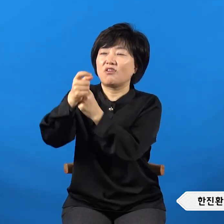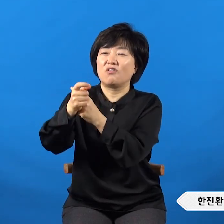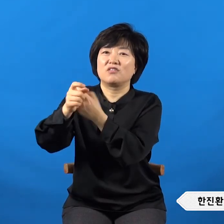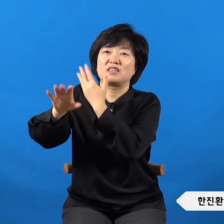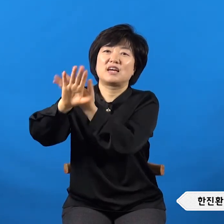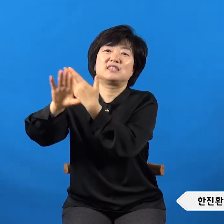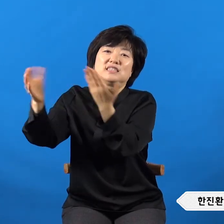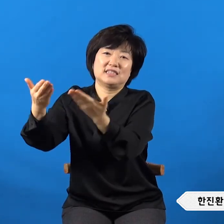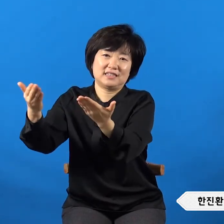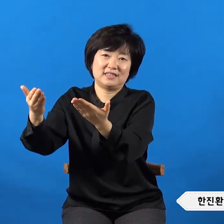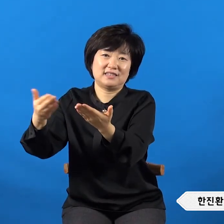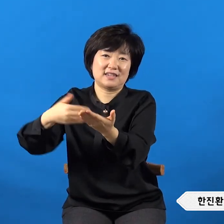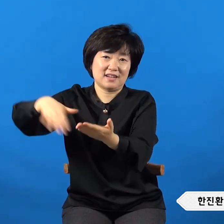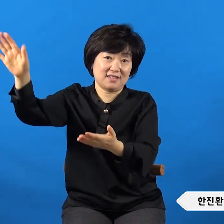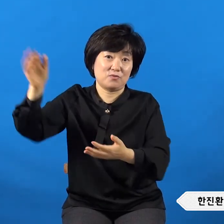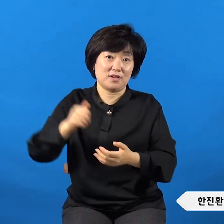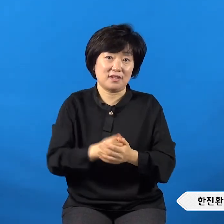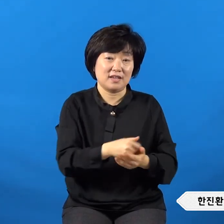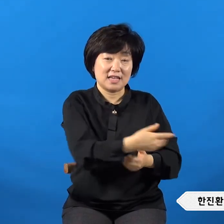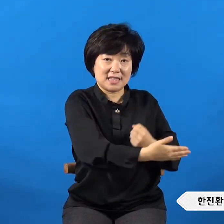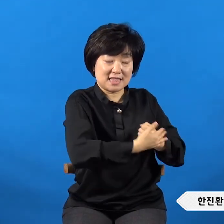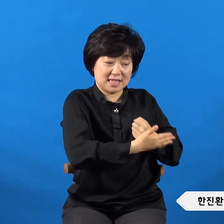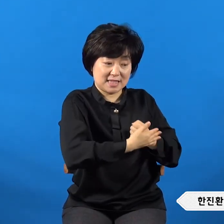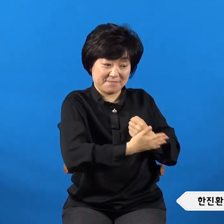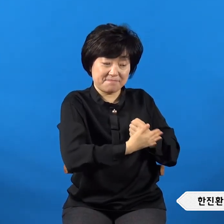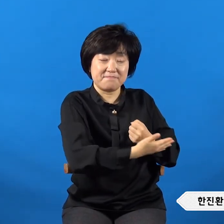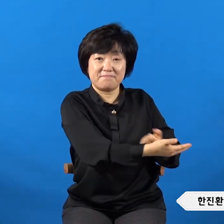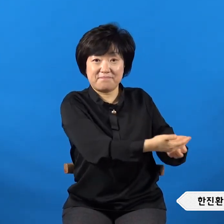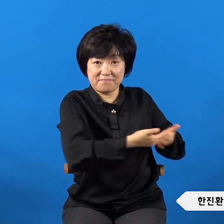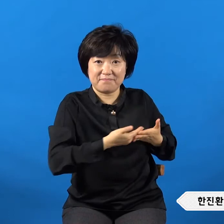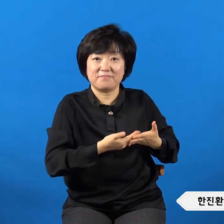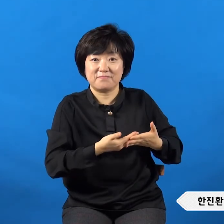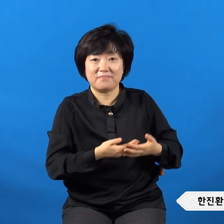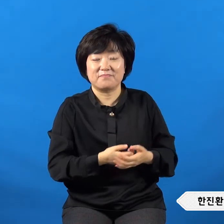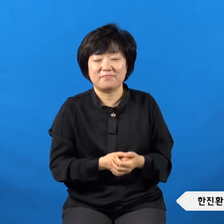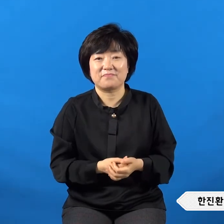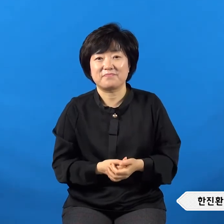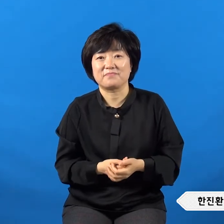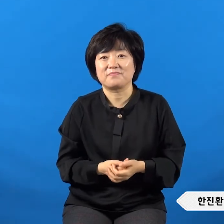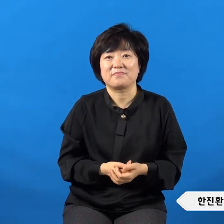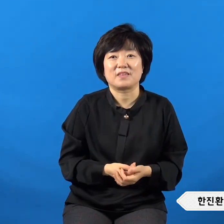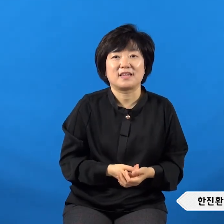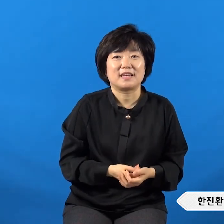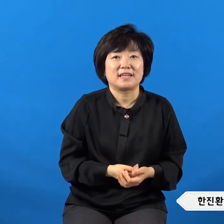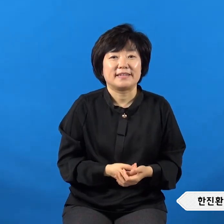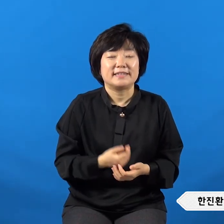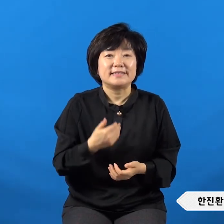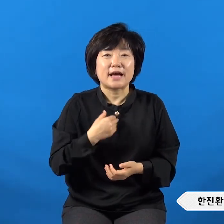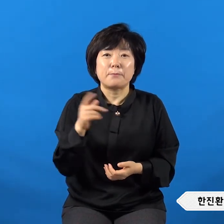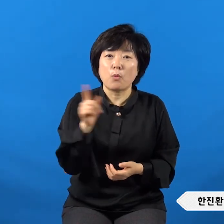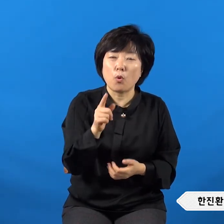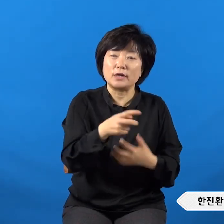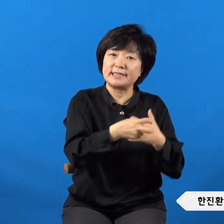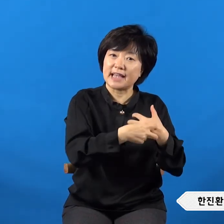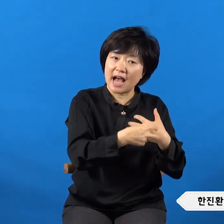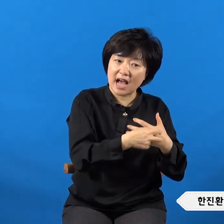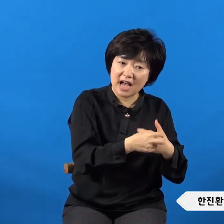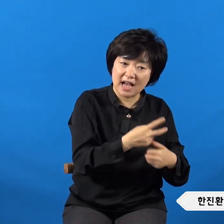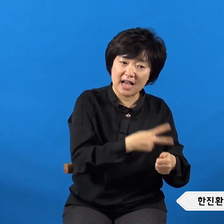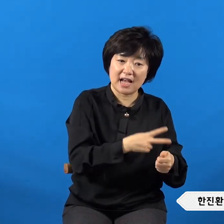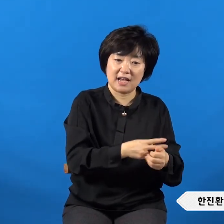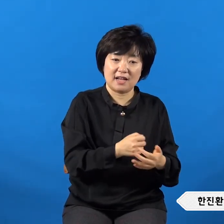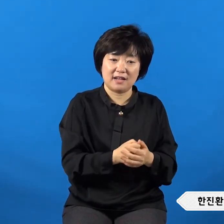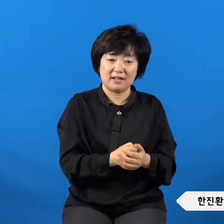허무하고 허전해지고 두렵게 됩니다. 그건 디딤돌에 불과하다. 여러분, 뭐든지 내가 뭐